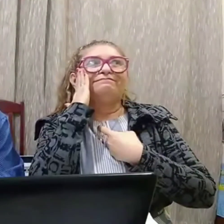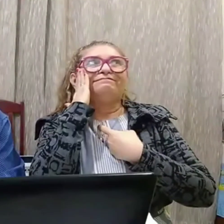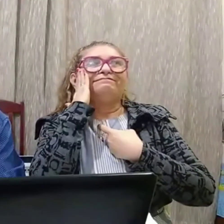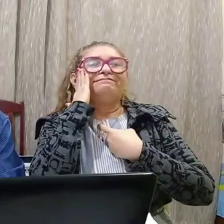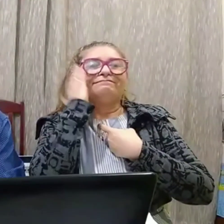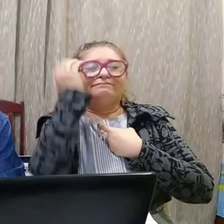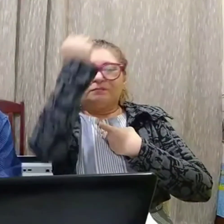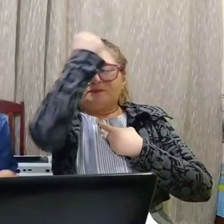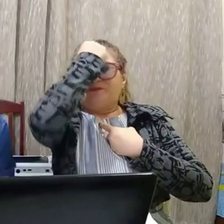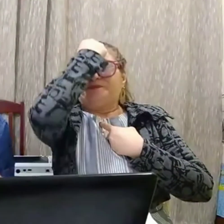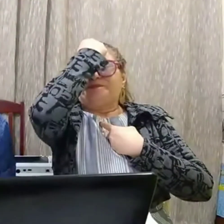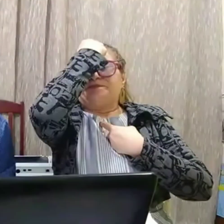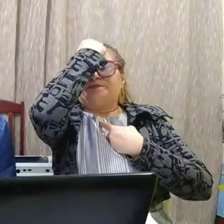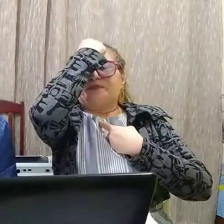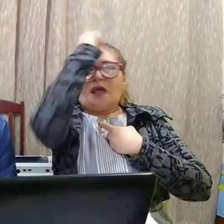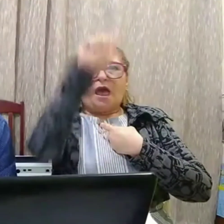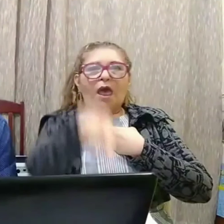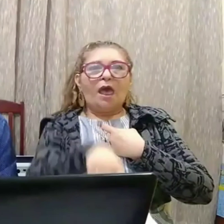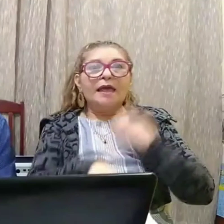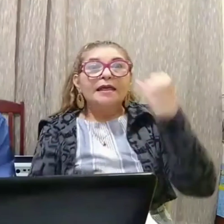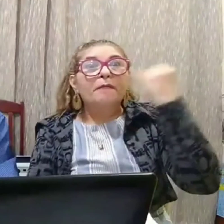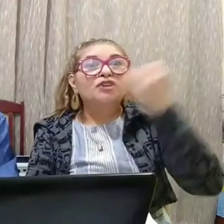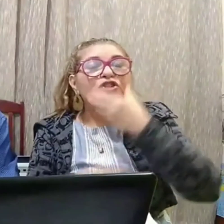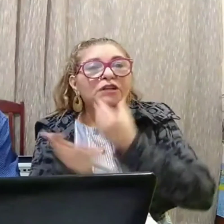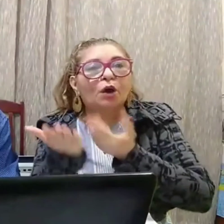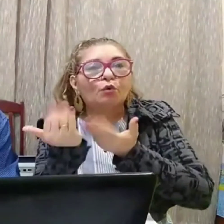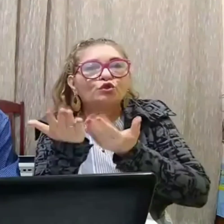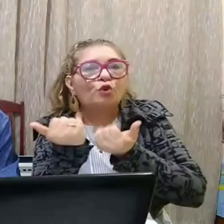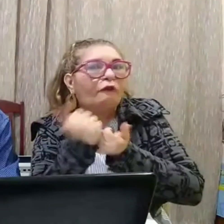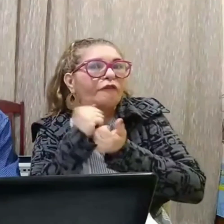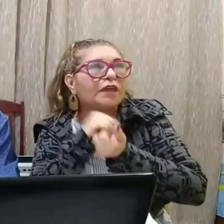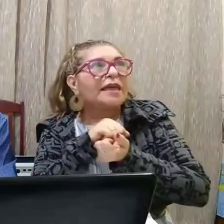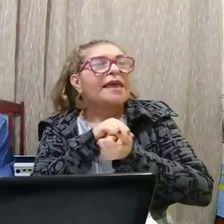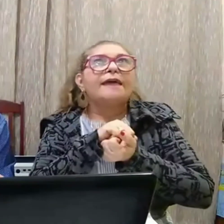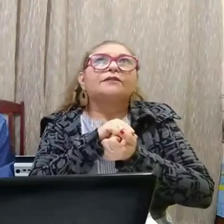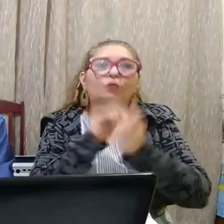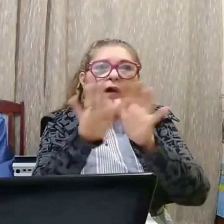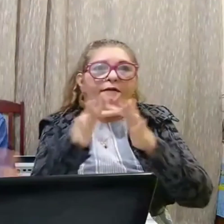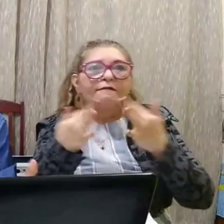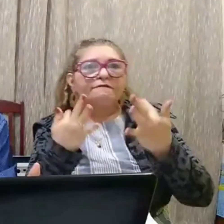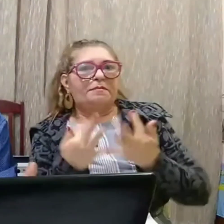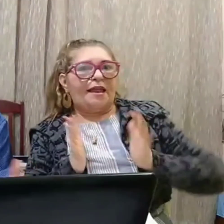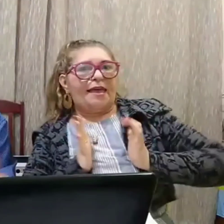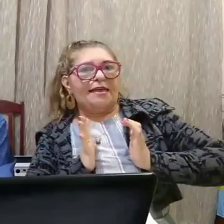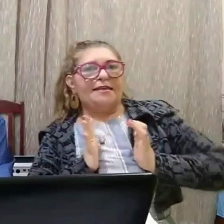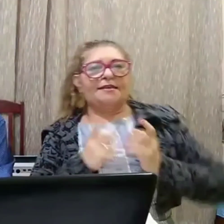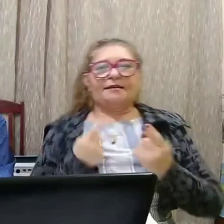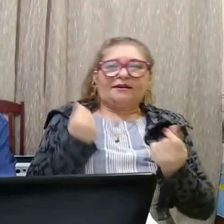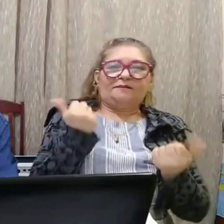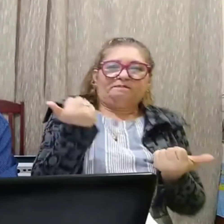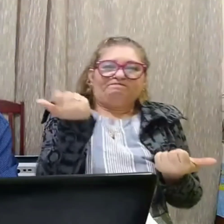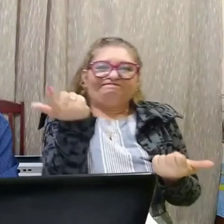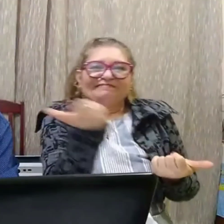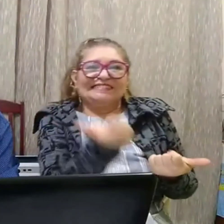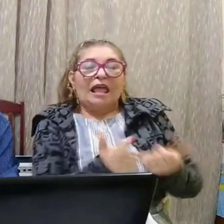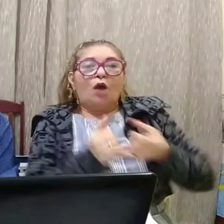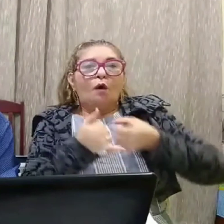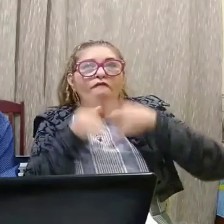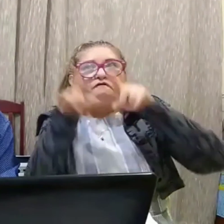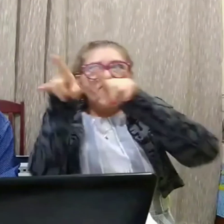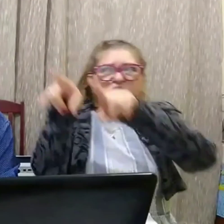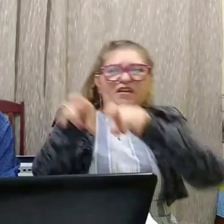se arrepender. Você imagina este jovem que, pelo que tudo indica, era de uma família abastada, o pai que tinha muitas